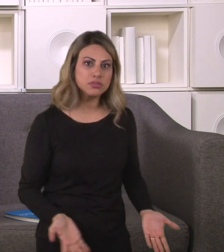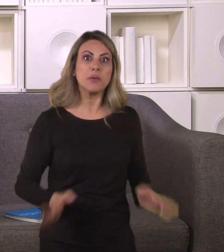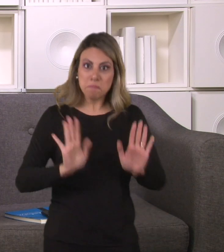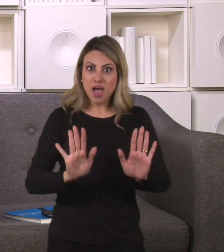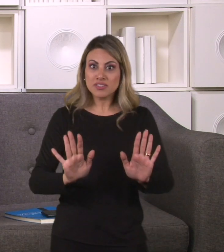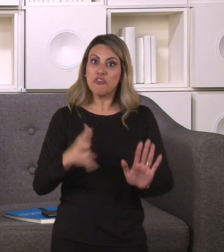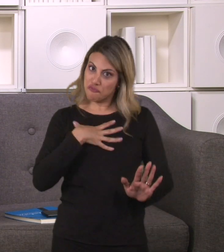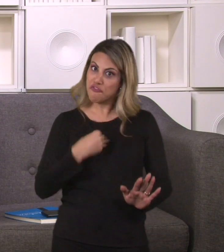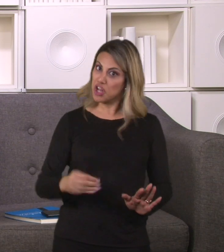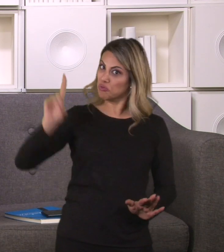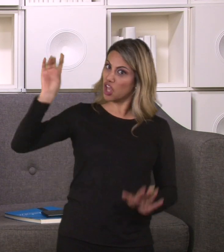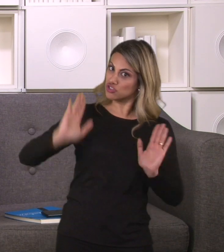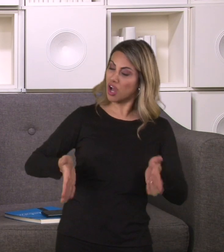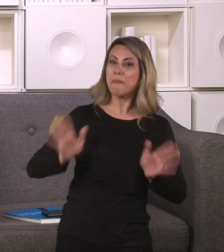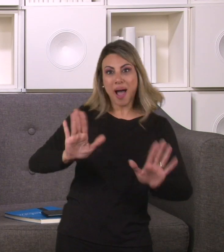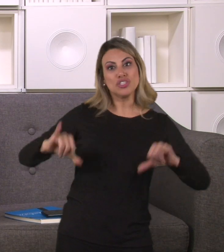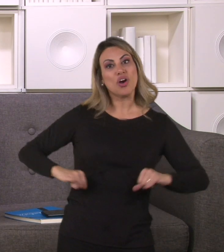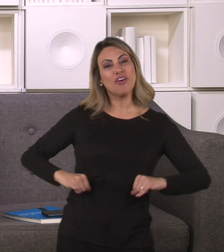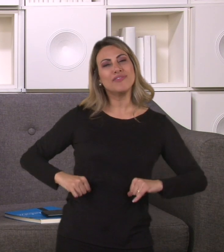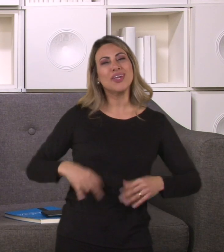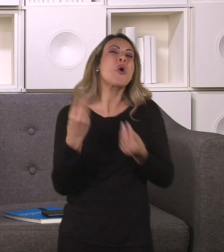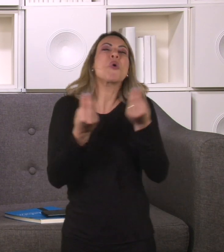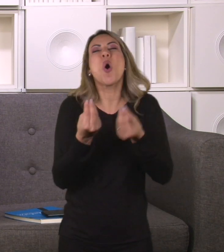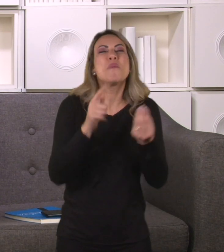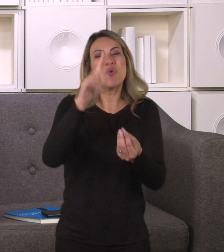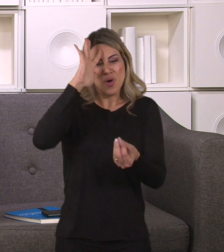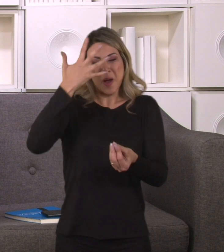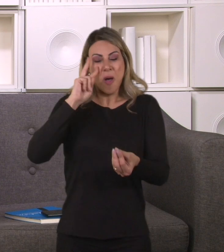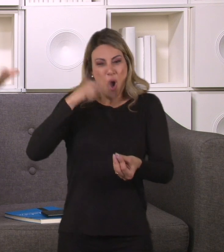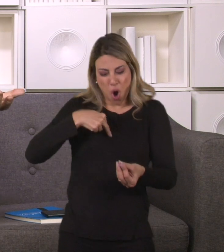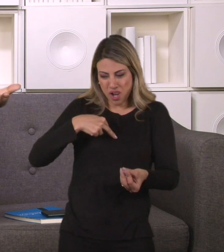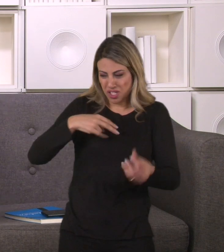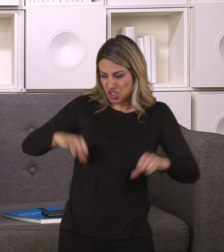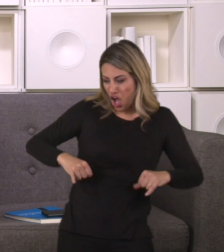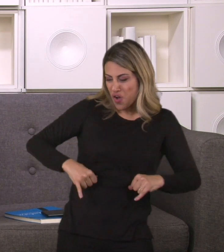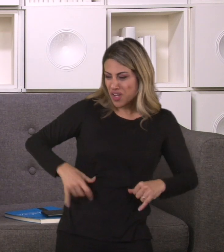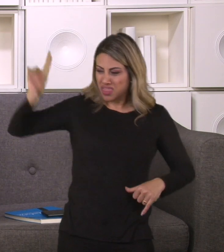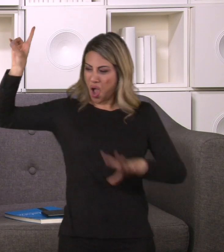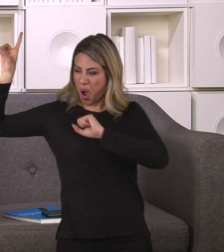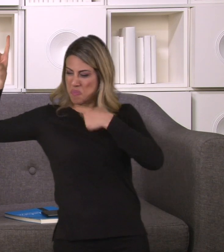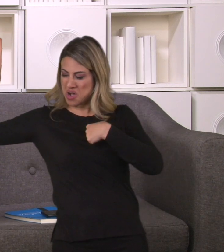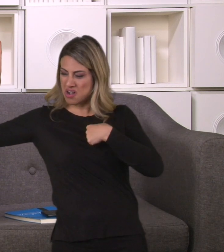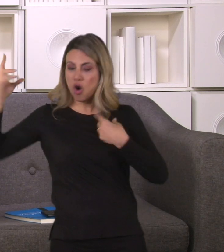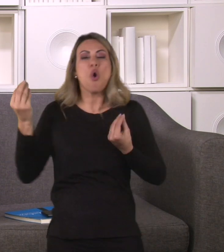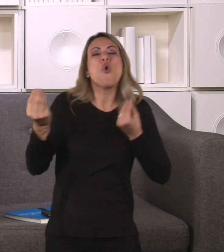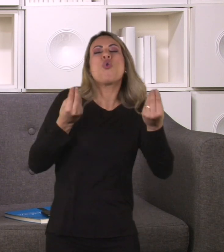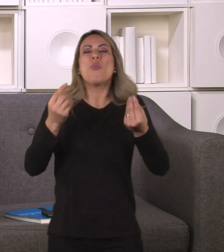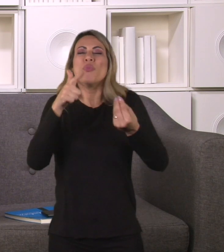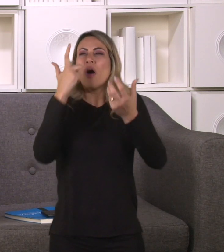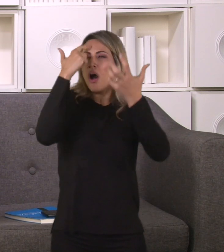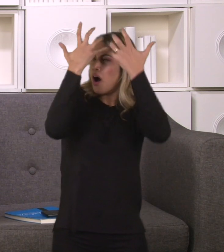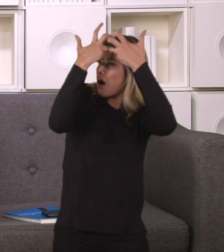sofre. Você é um filho de Deus, mesmo assim você sofre. Como é que você concilia o amor de Deus e o seu